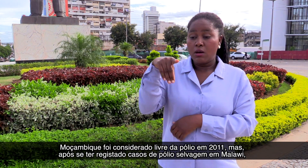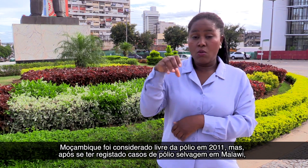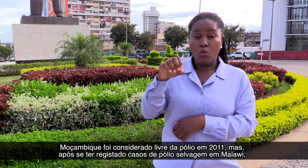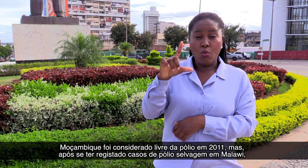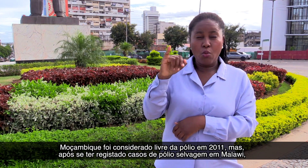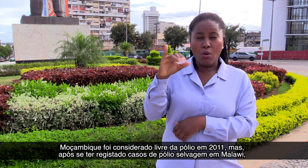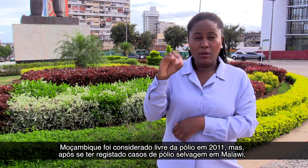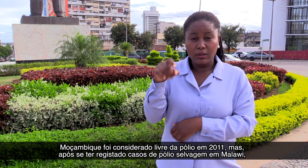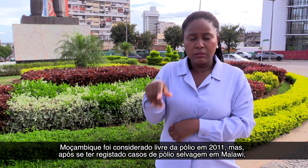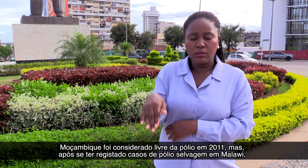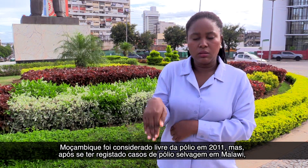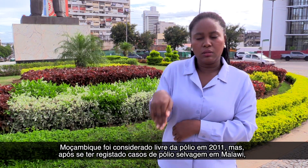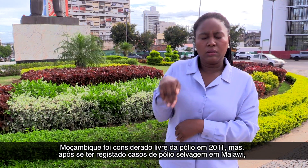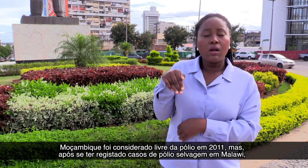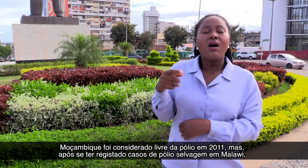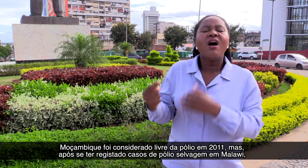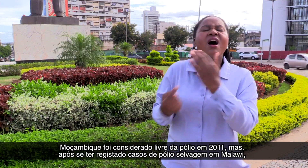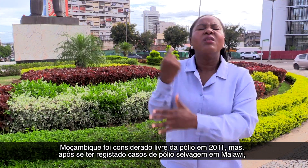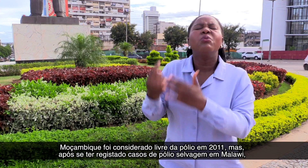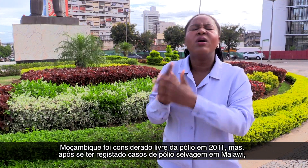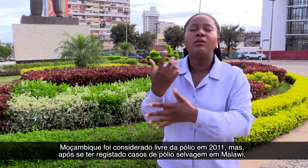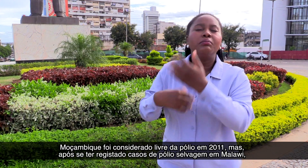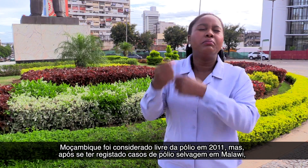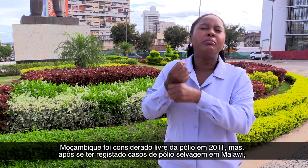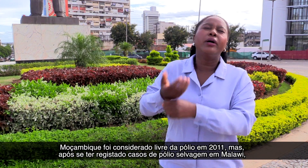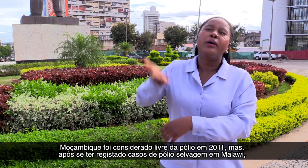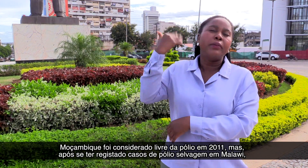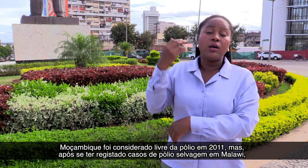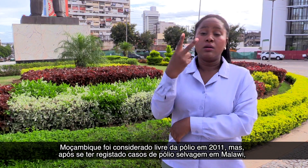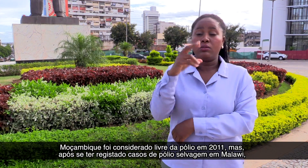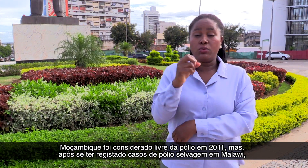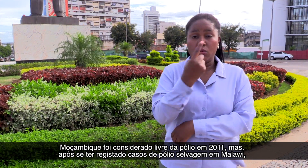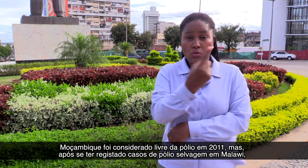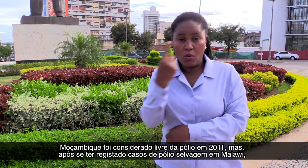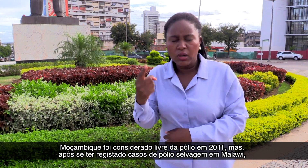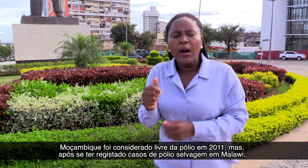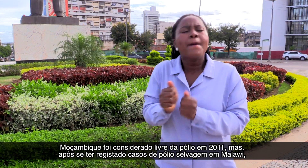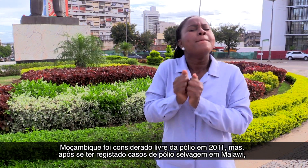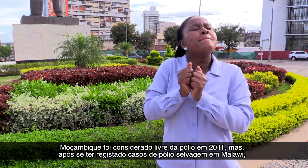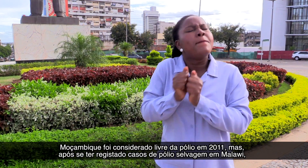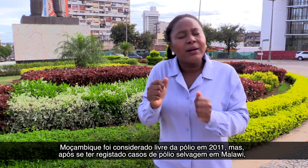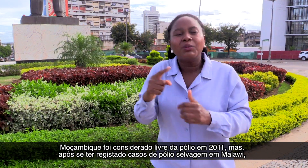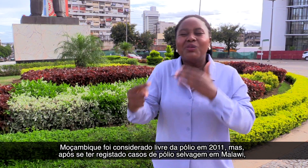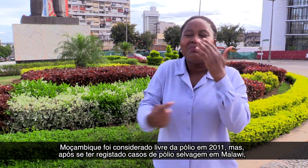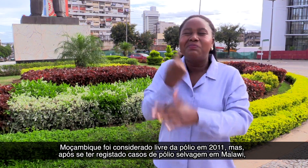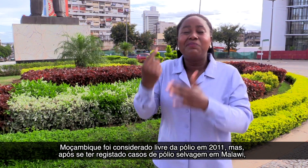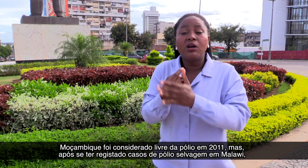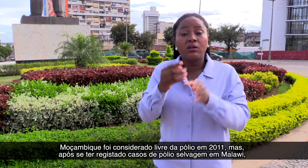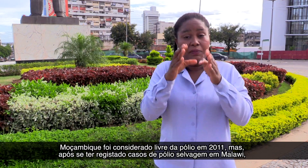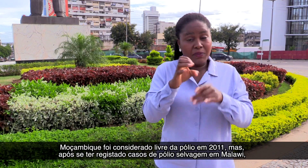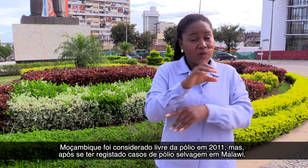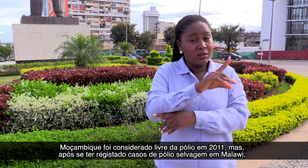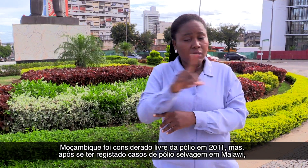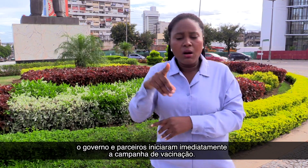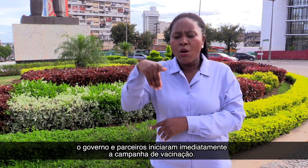Moçambique foi considerado livre da polio em 2011, mas, após se ter registrado casos de